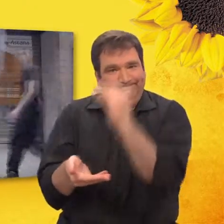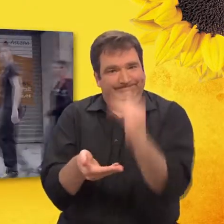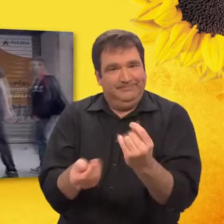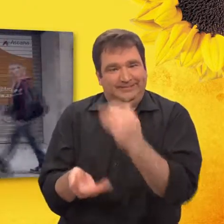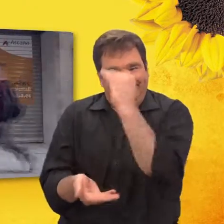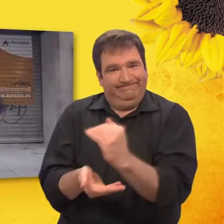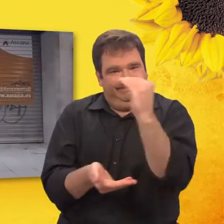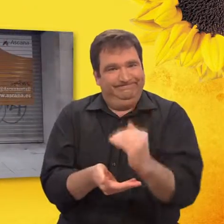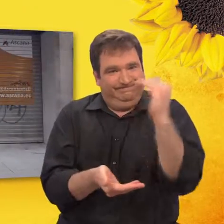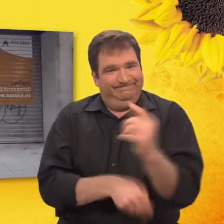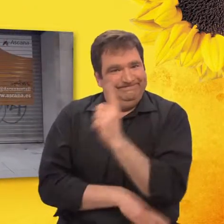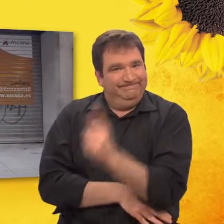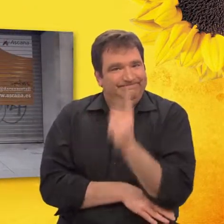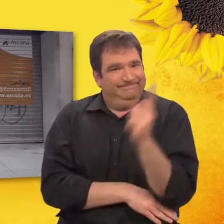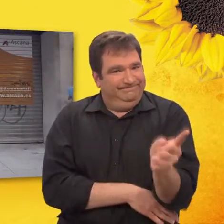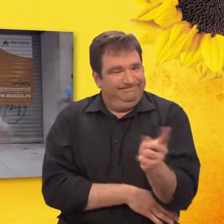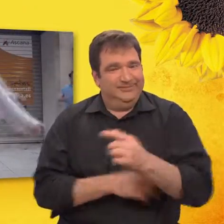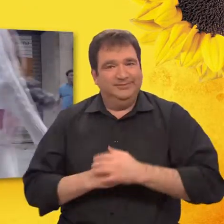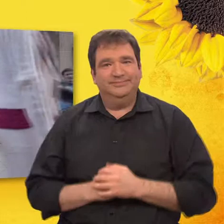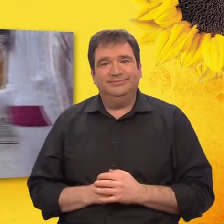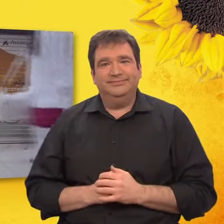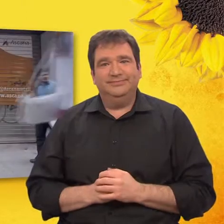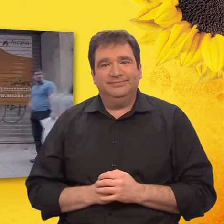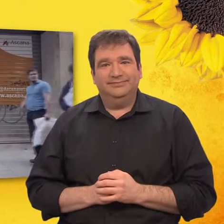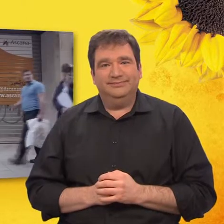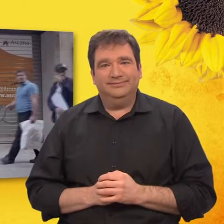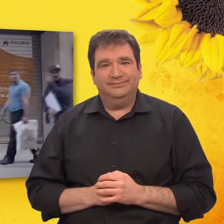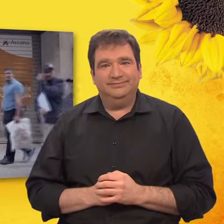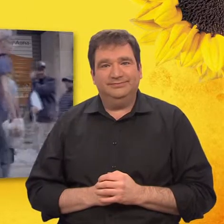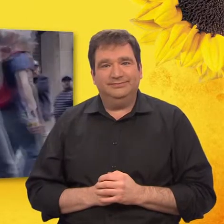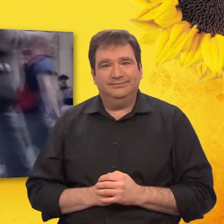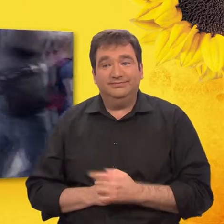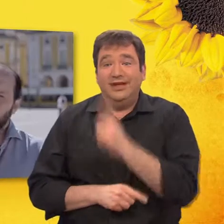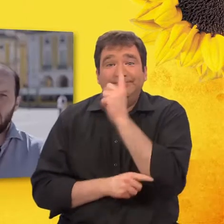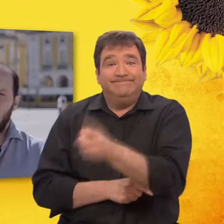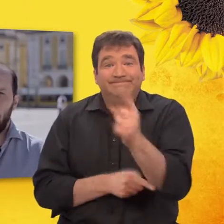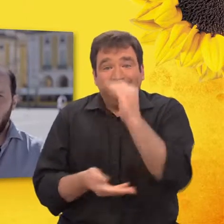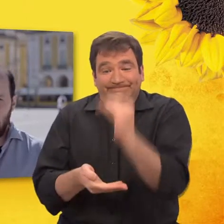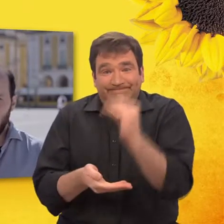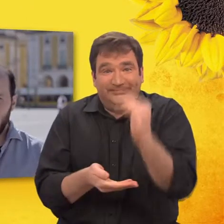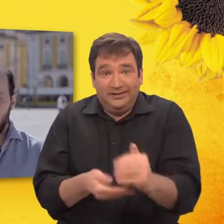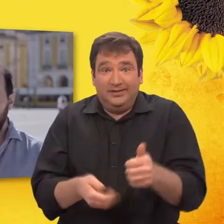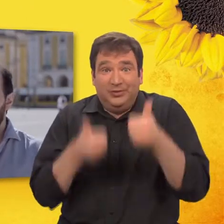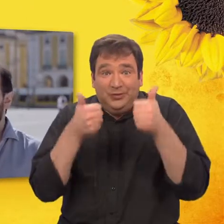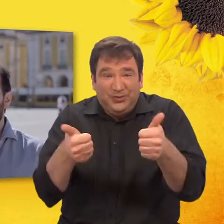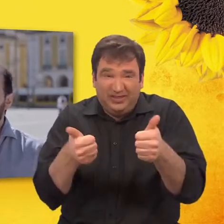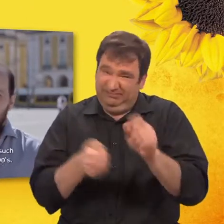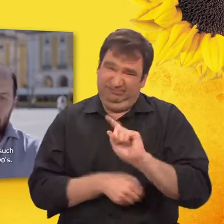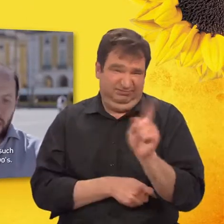latter brings with them a poisoned medicine, austerity. A austeridade nunca funciona em momentos